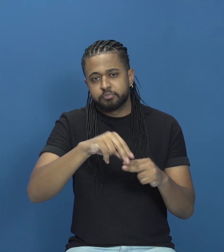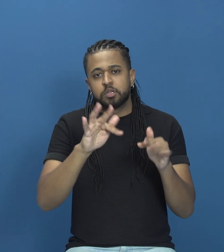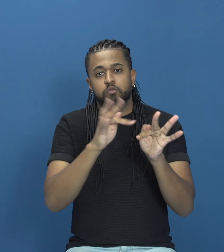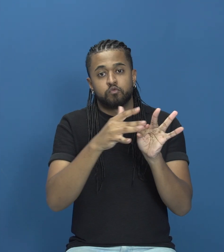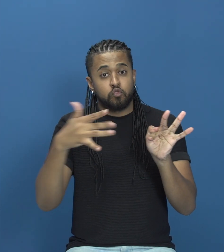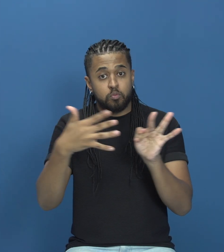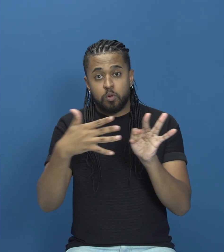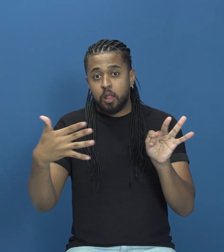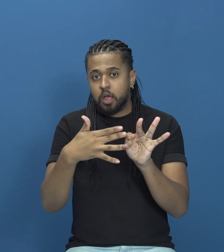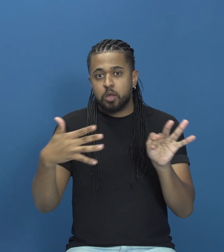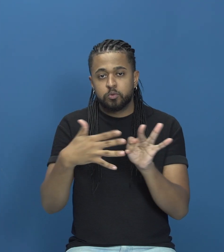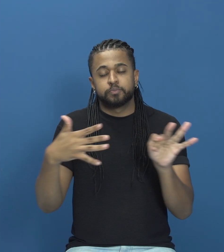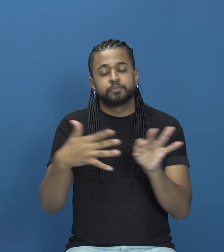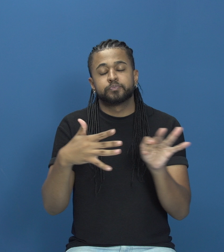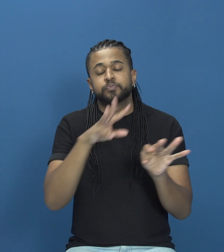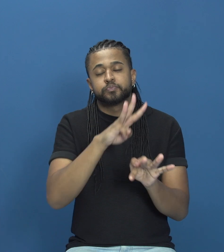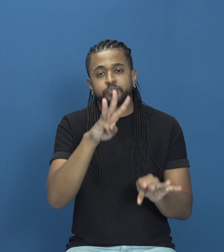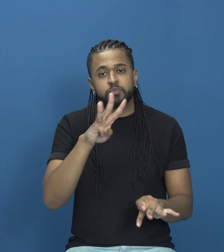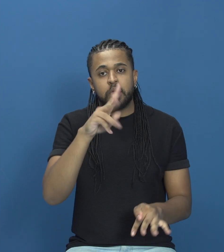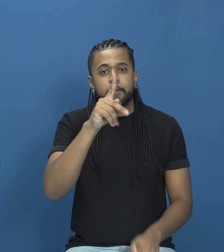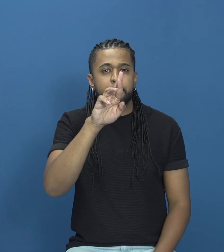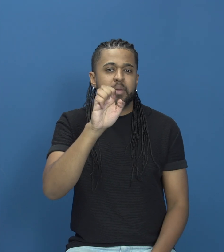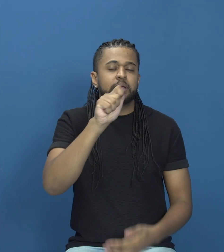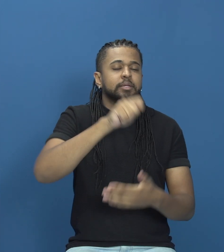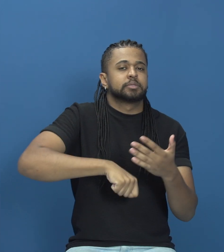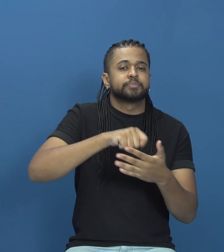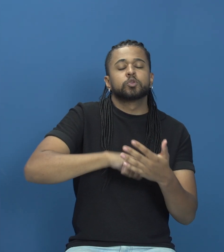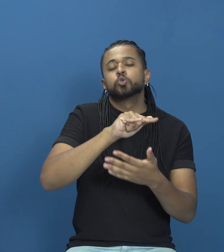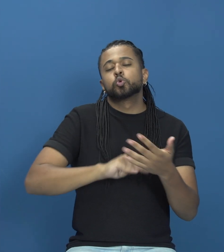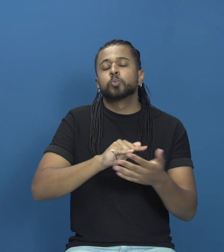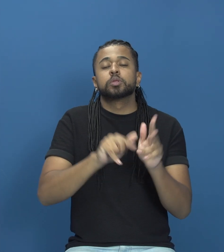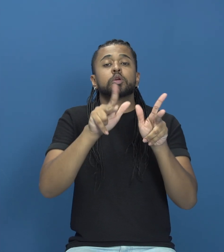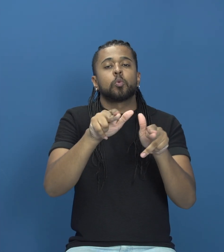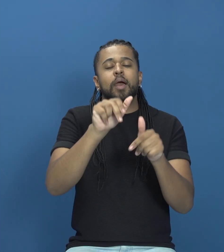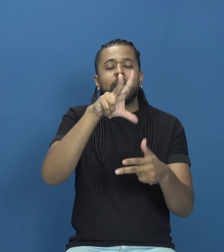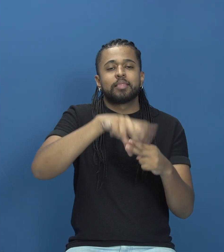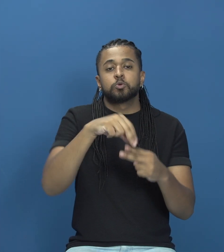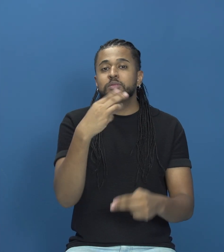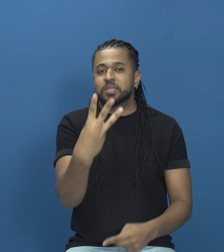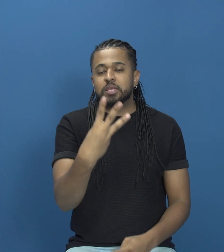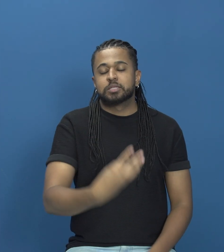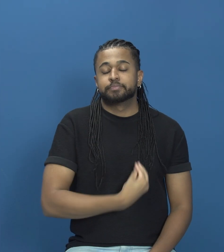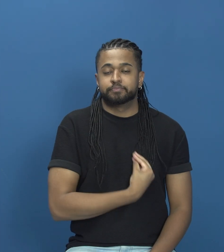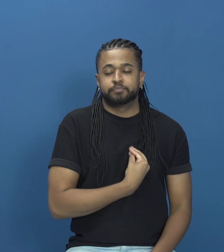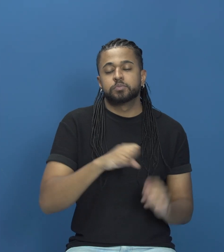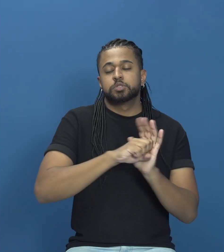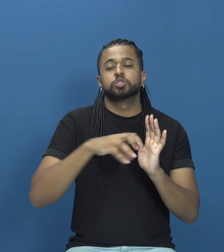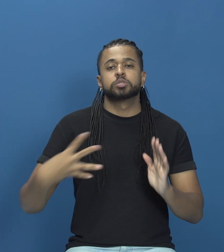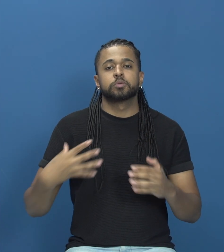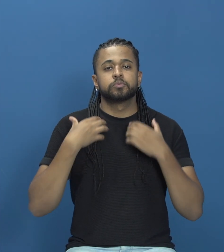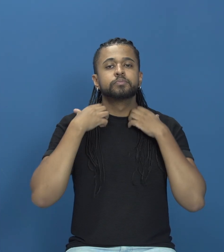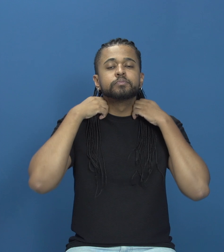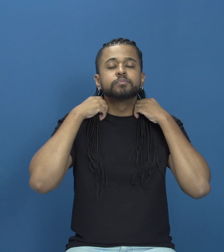formulário eletrônico de pré-cadastro online os documentos conforme o anexo 3 do presente edital.